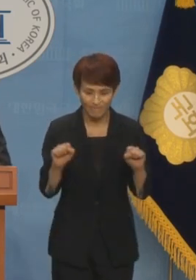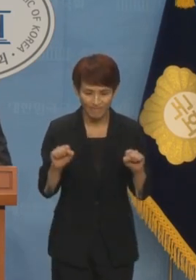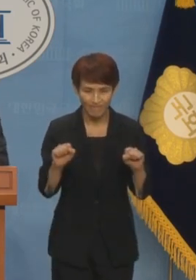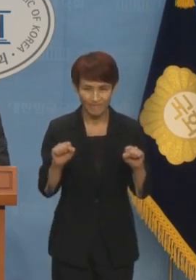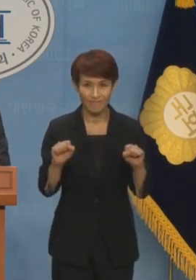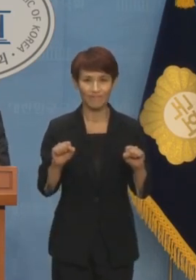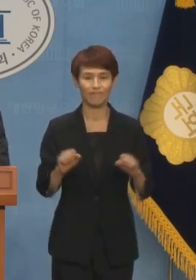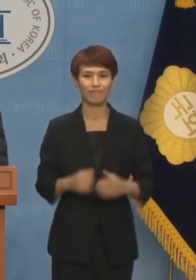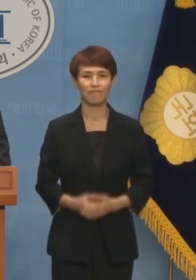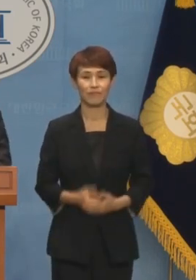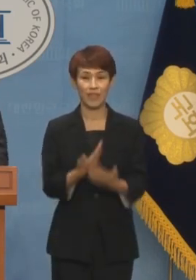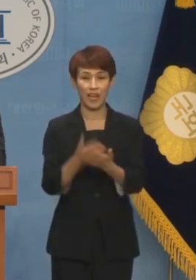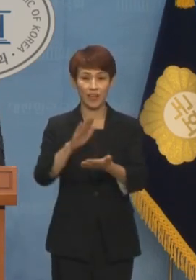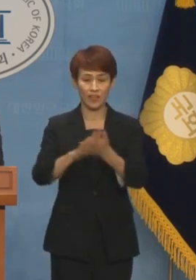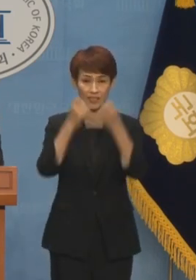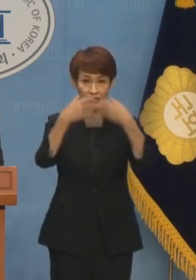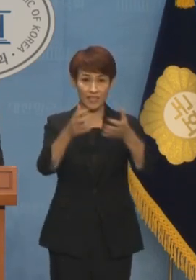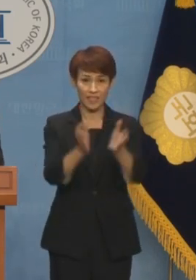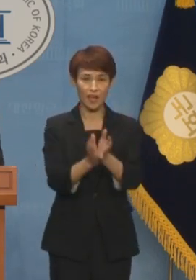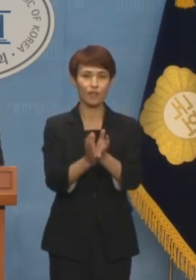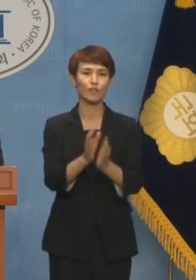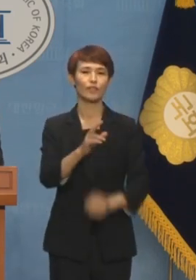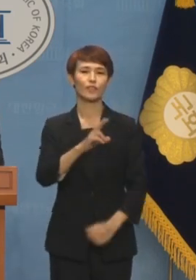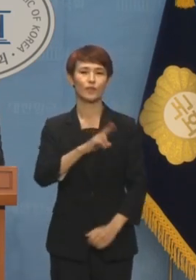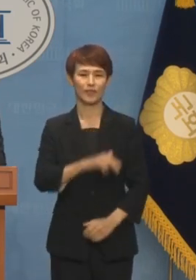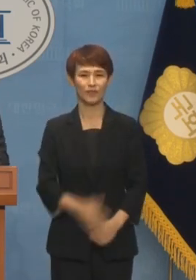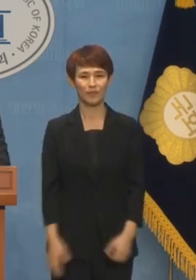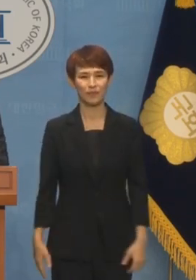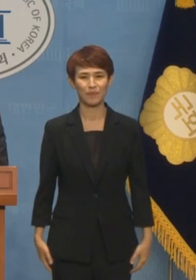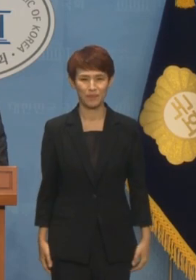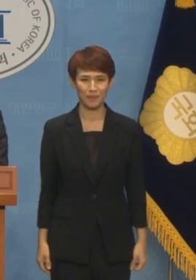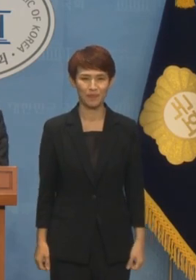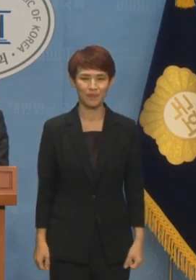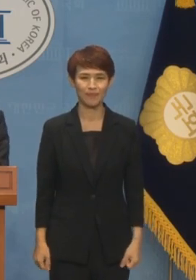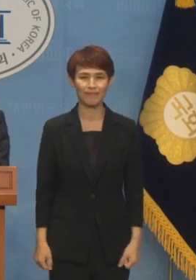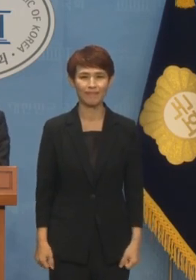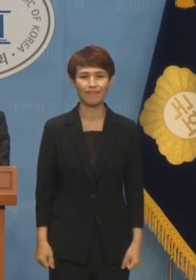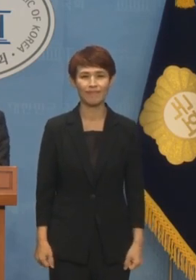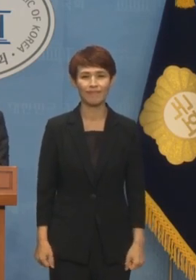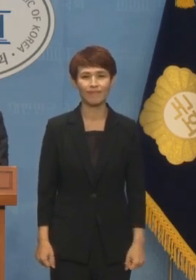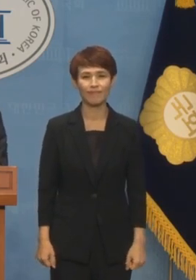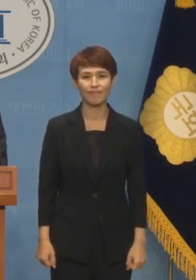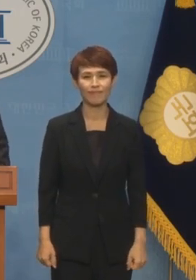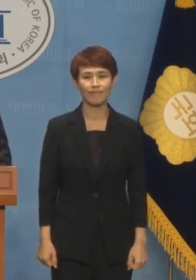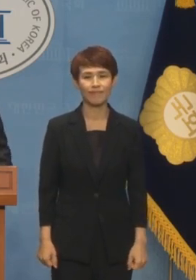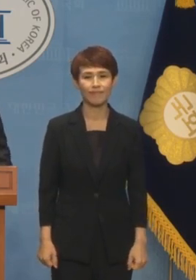안녕하세요. 개혁신당 국회의원 이원욱입니다. 임기가 이제 며칠 남지 않았습니다.